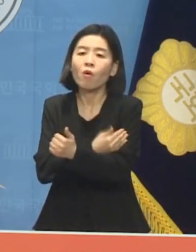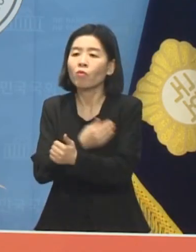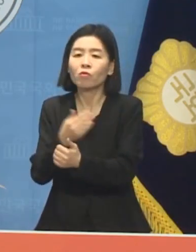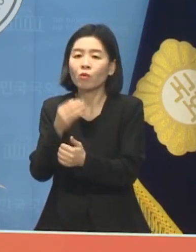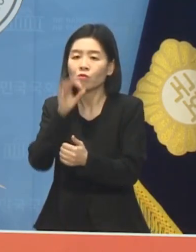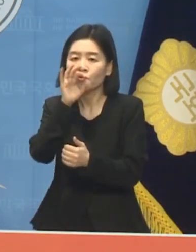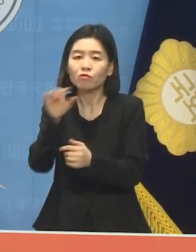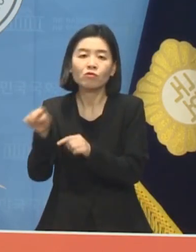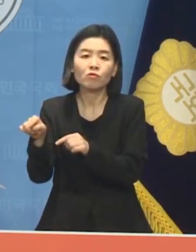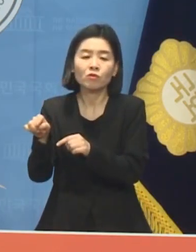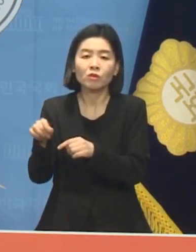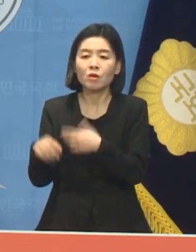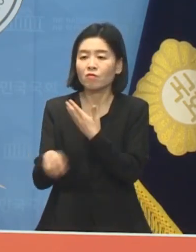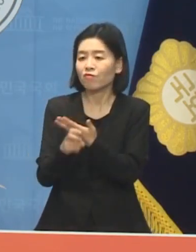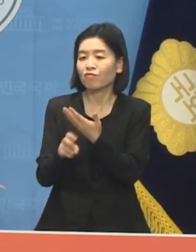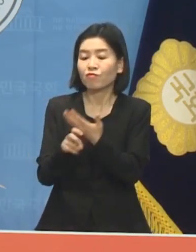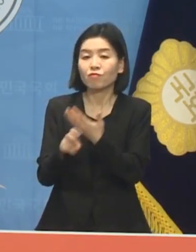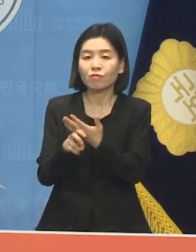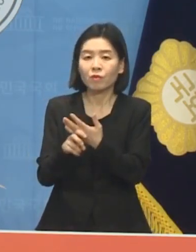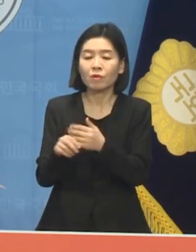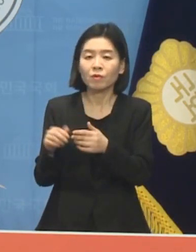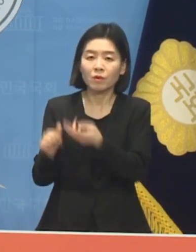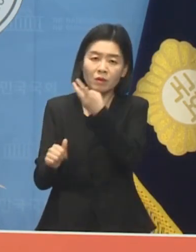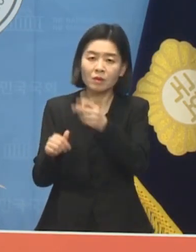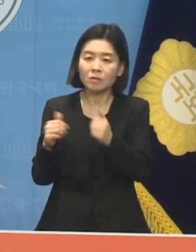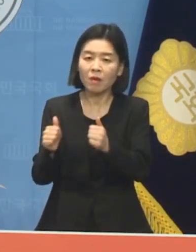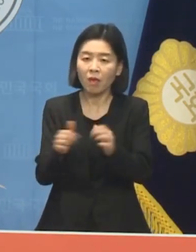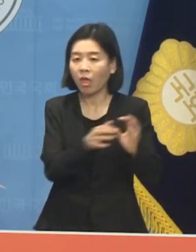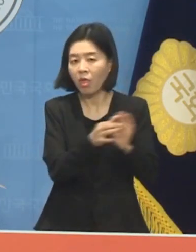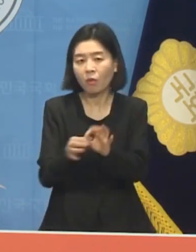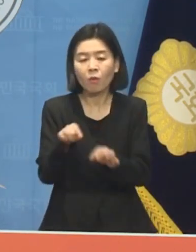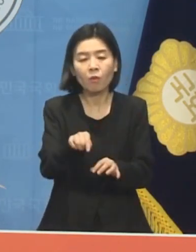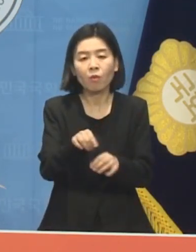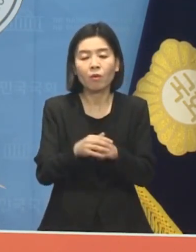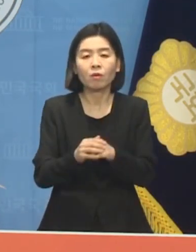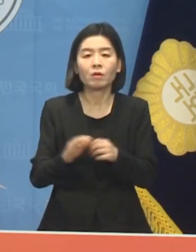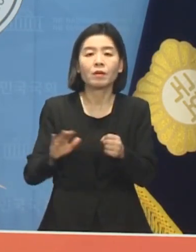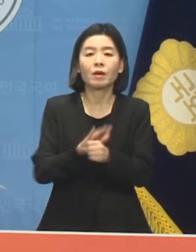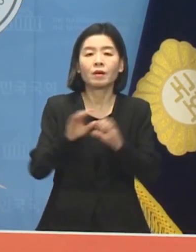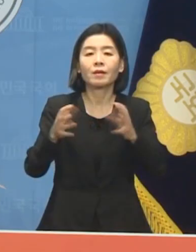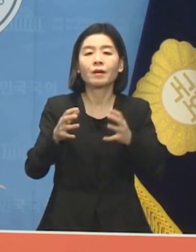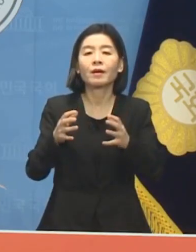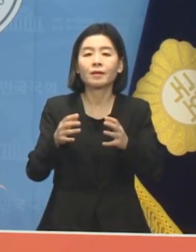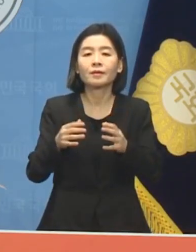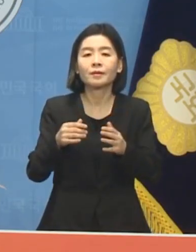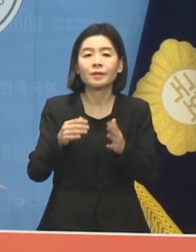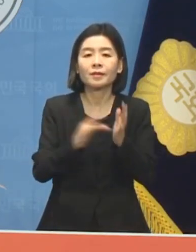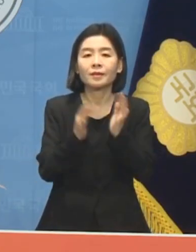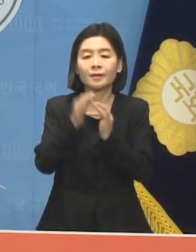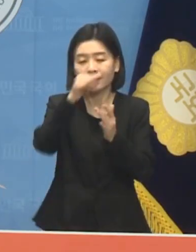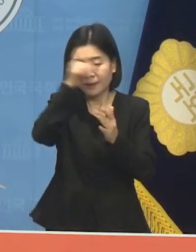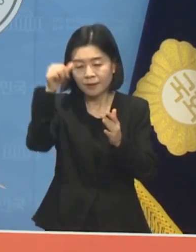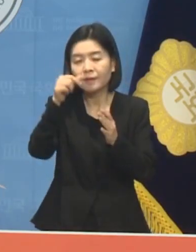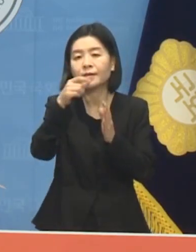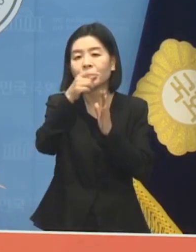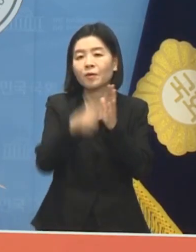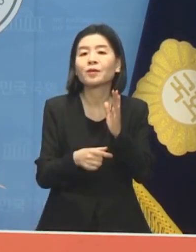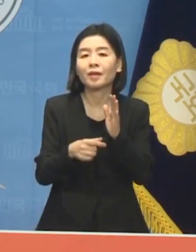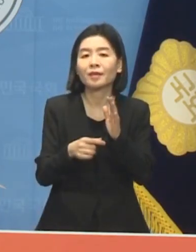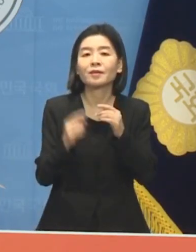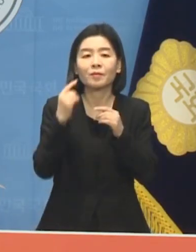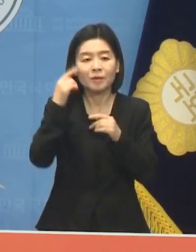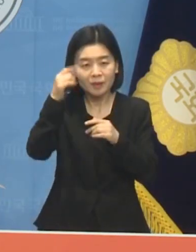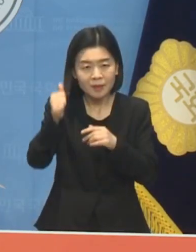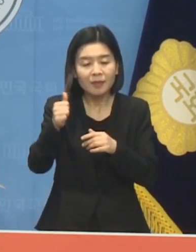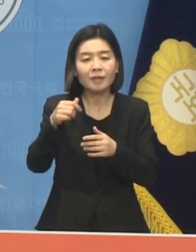상태에서 불법 탄핵 심판을 받게 했다. 나라를 사랑하는 예장고신 교단 목회자들은